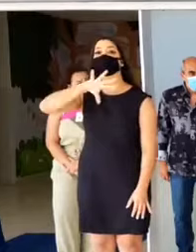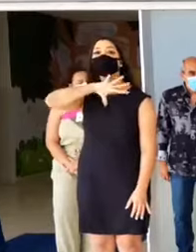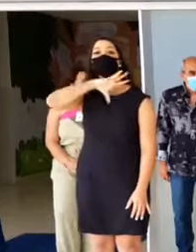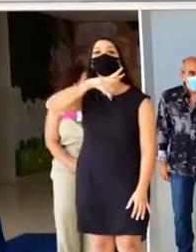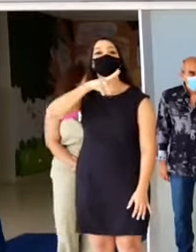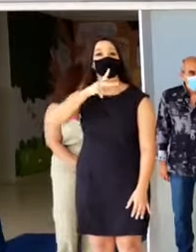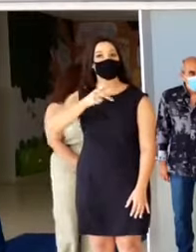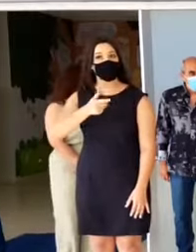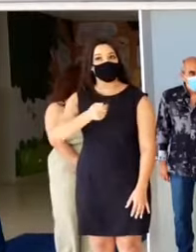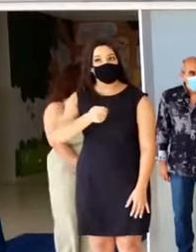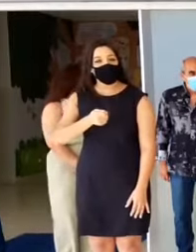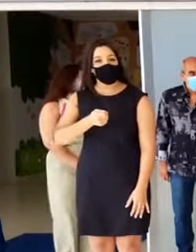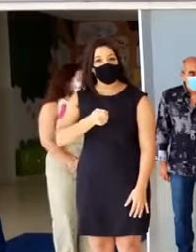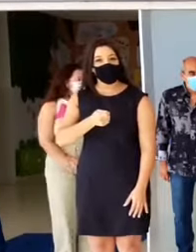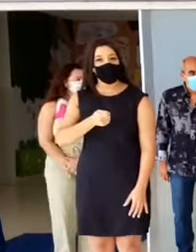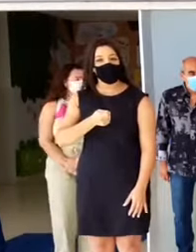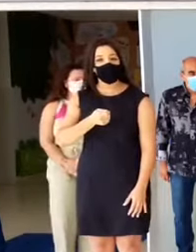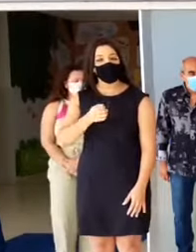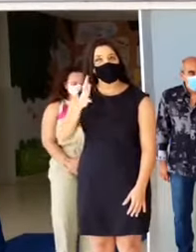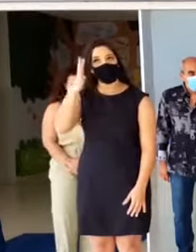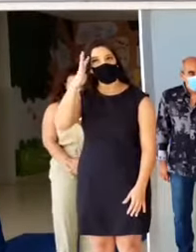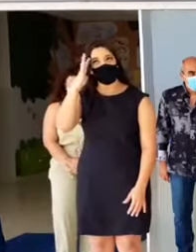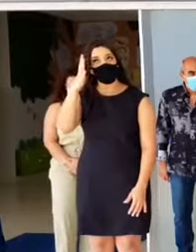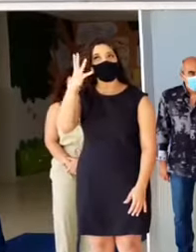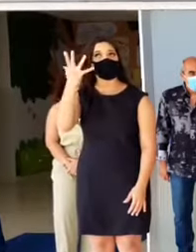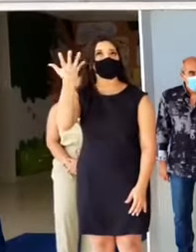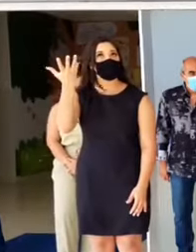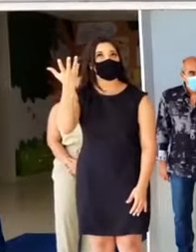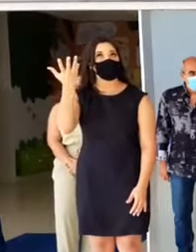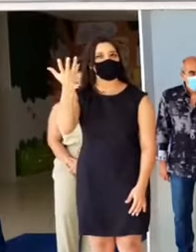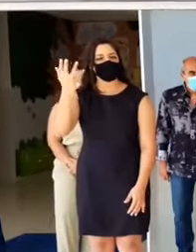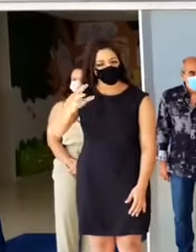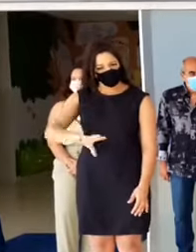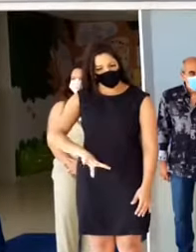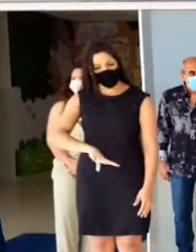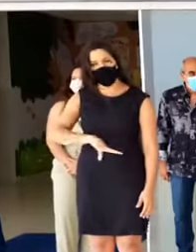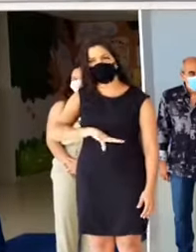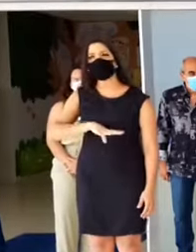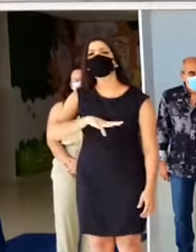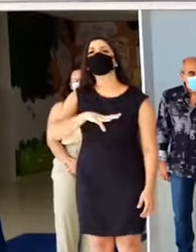que decidiu, de uma maneira ousada,